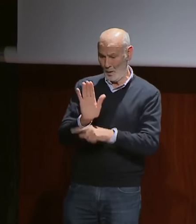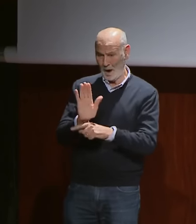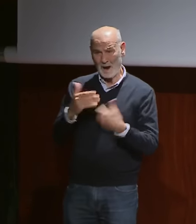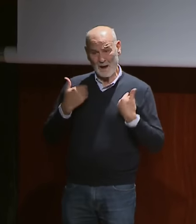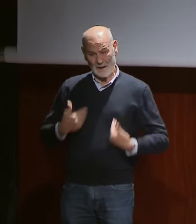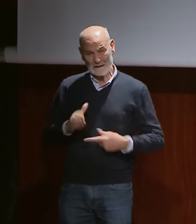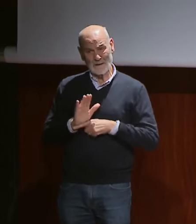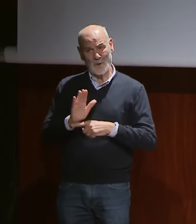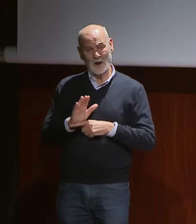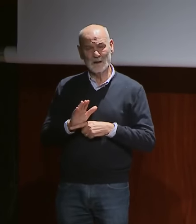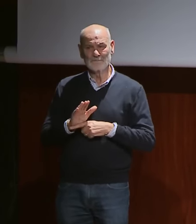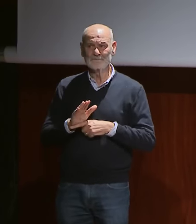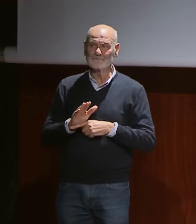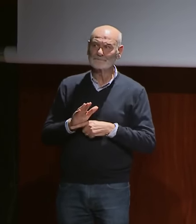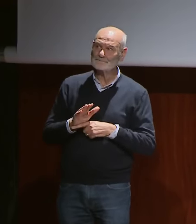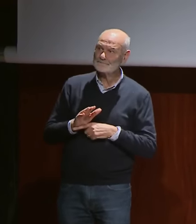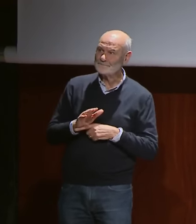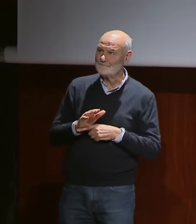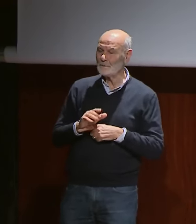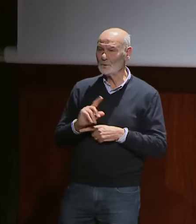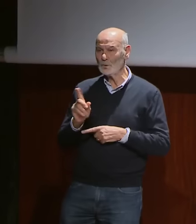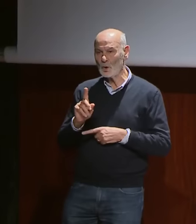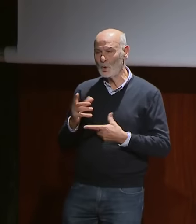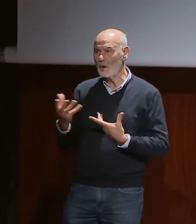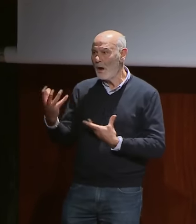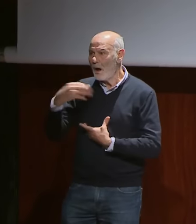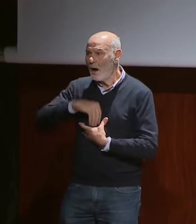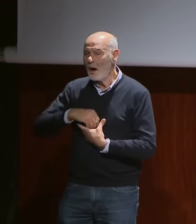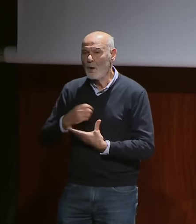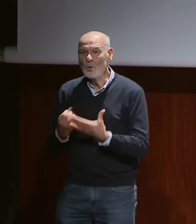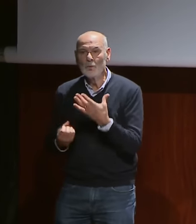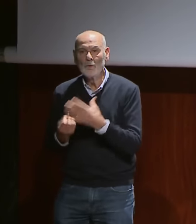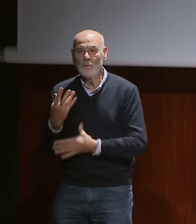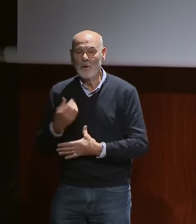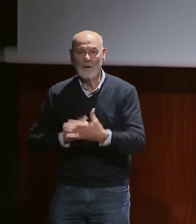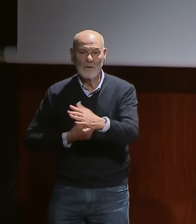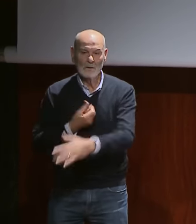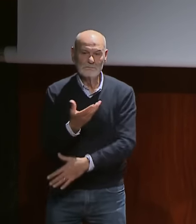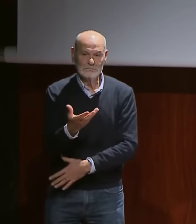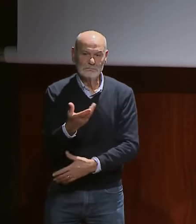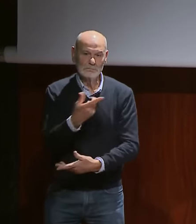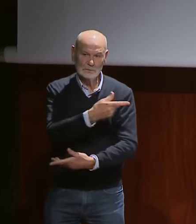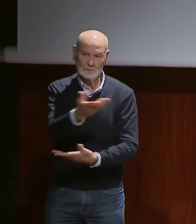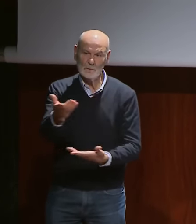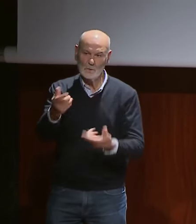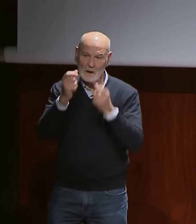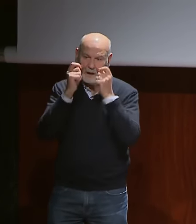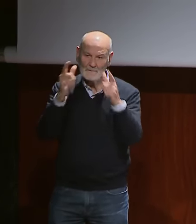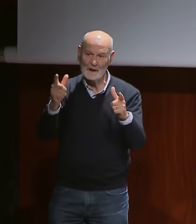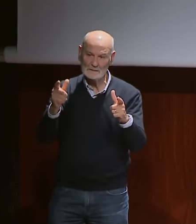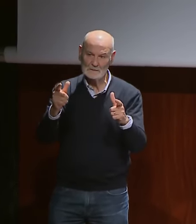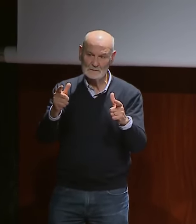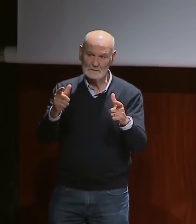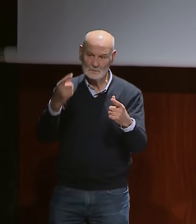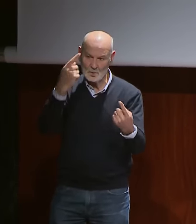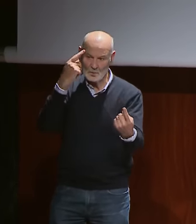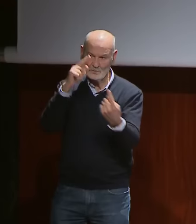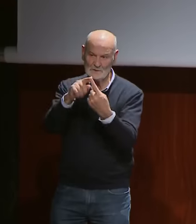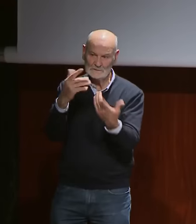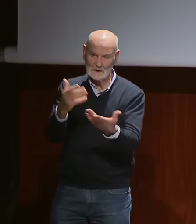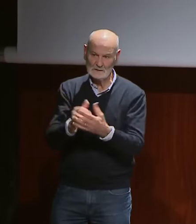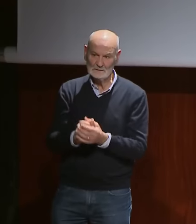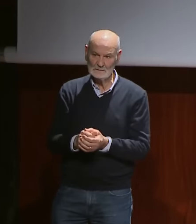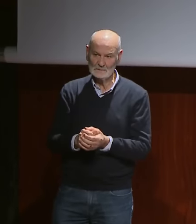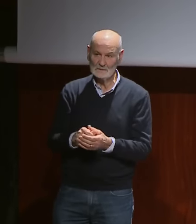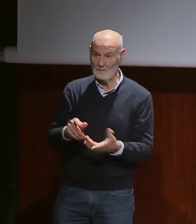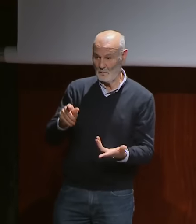c'est ce que j'ai voulu à travers ce livre. C'était c'était pas tant témoigner